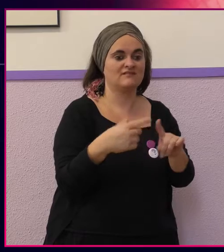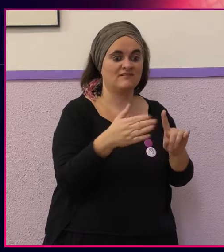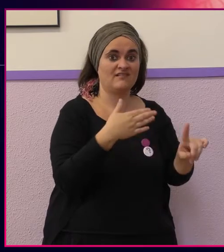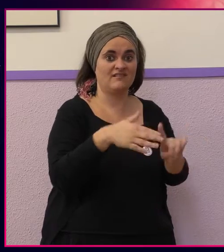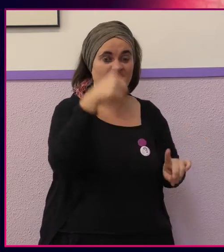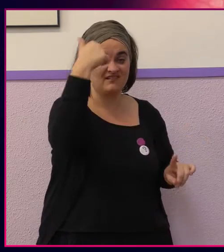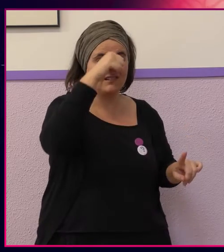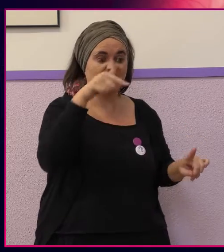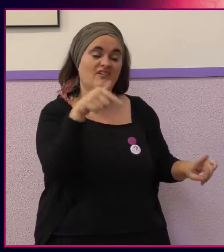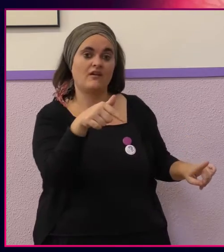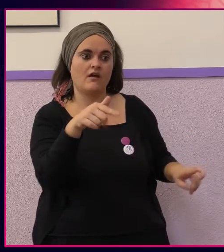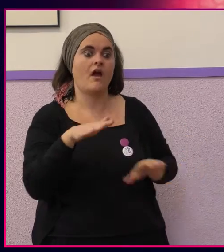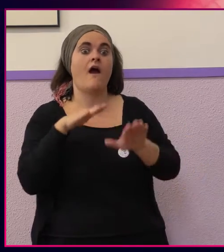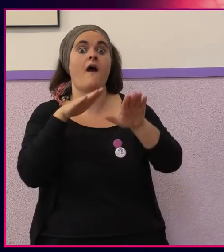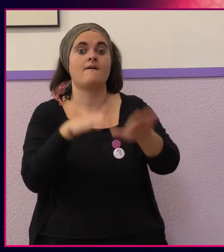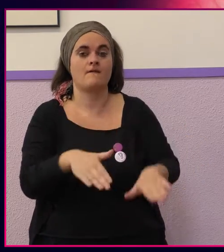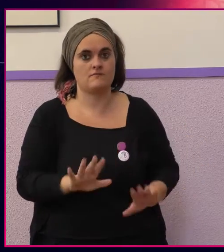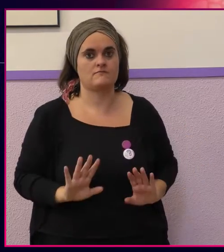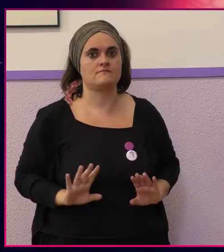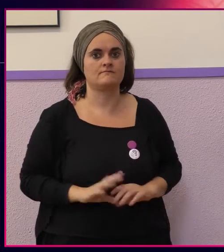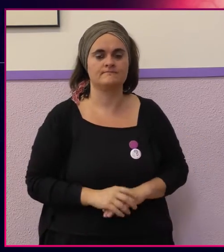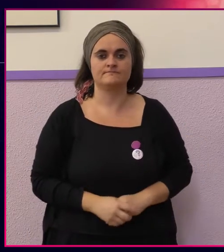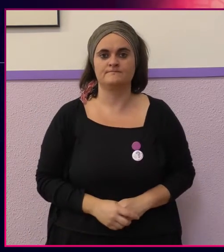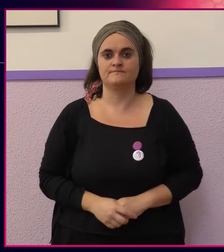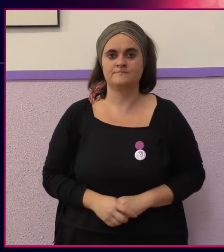sin pudor ninguno a favor de los agresores